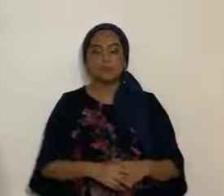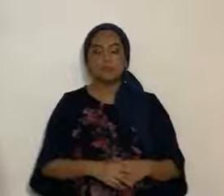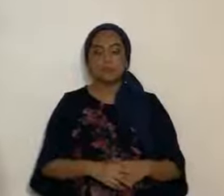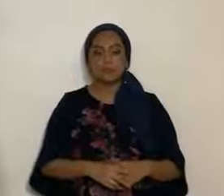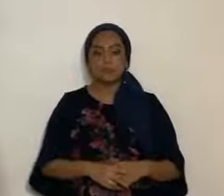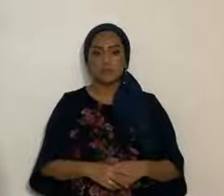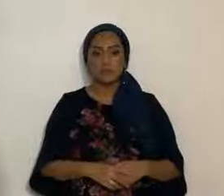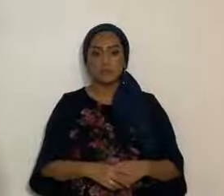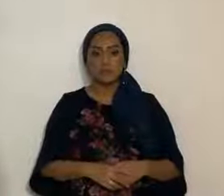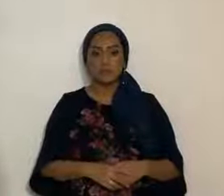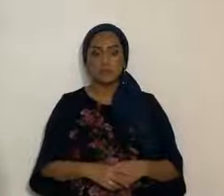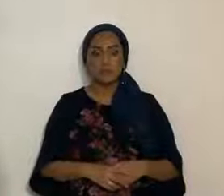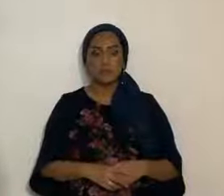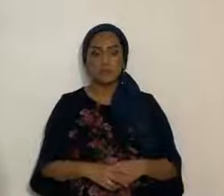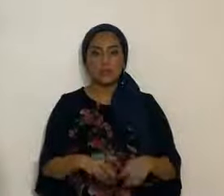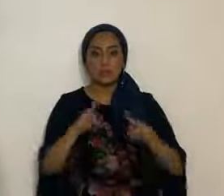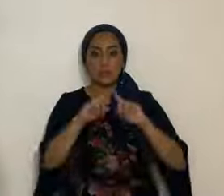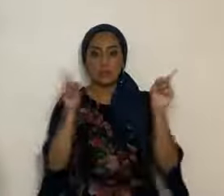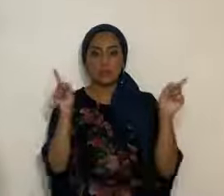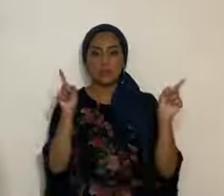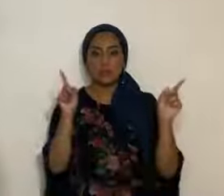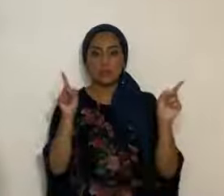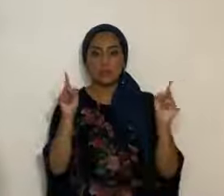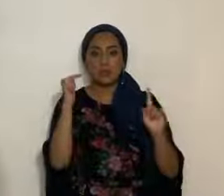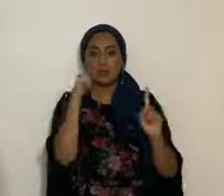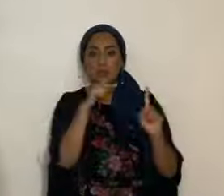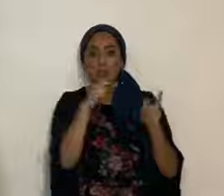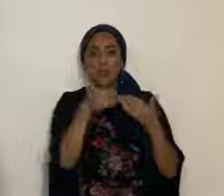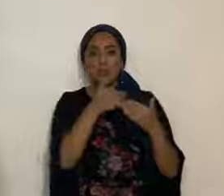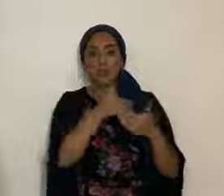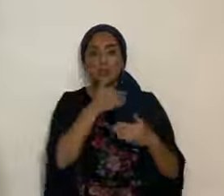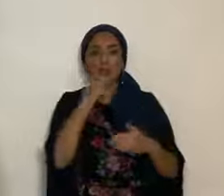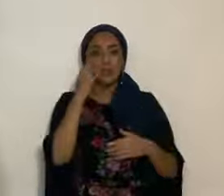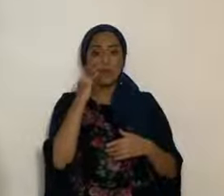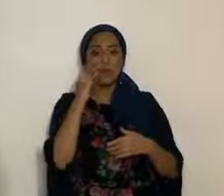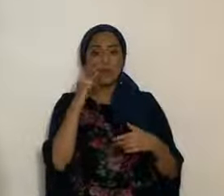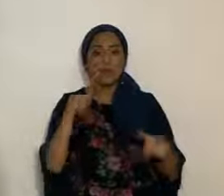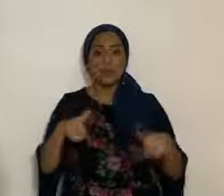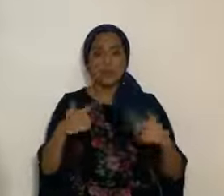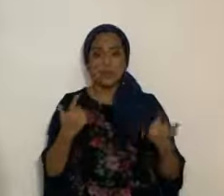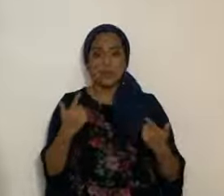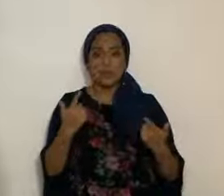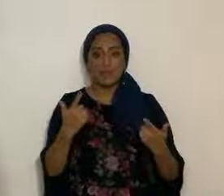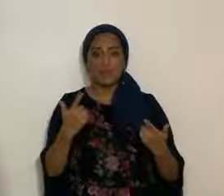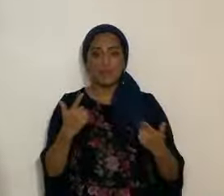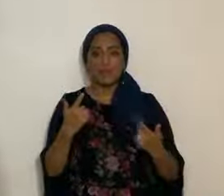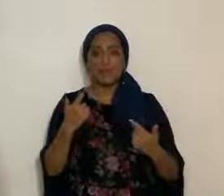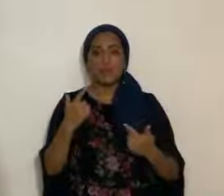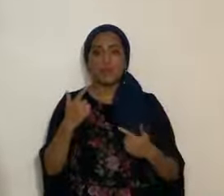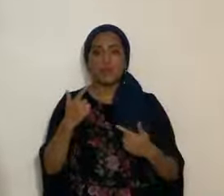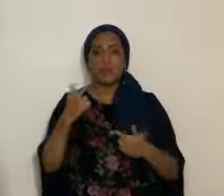Situaciones muy diferentes a las que él vivió durante sus primeros 40 años estando en